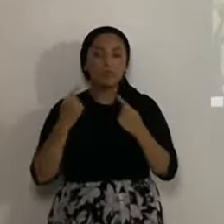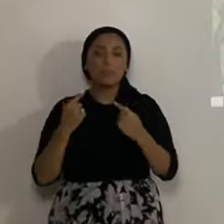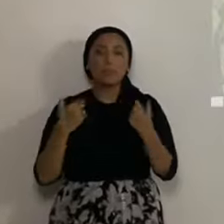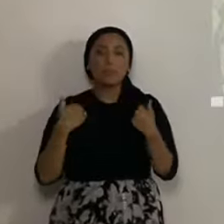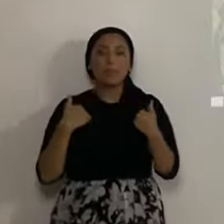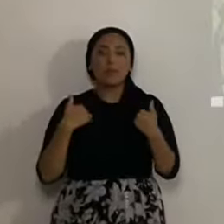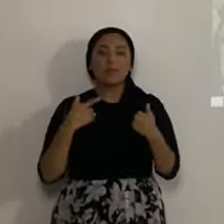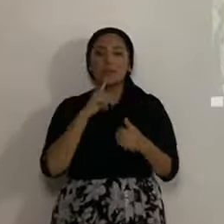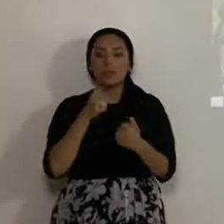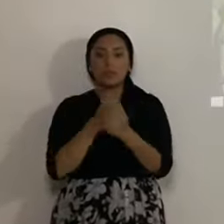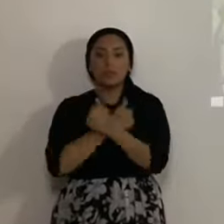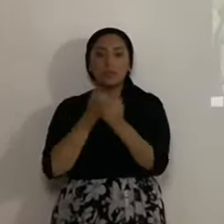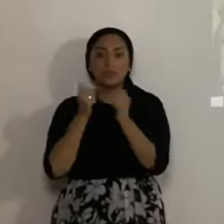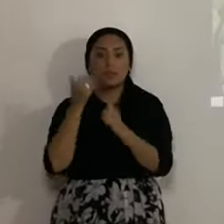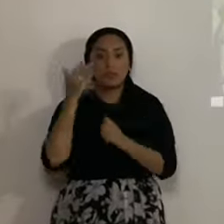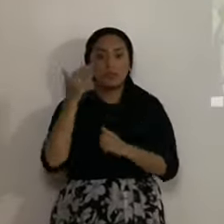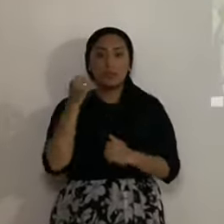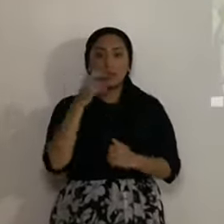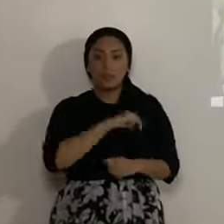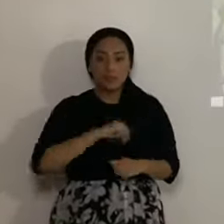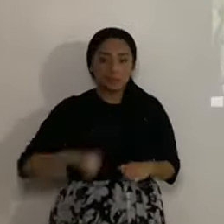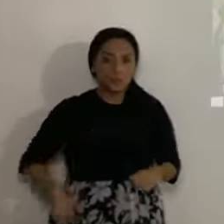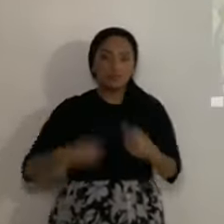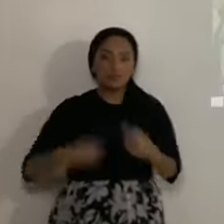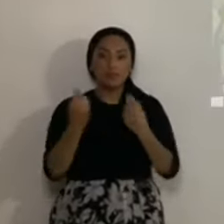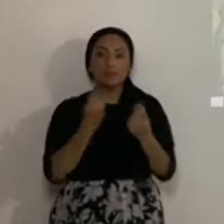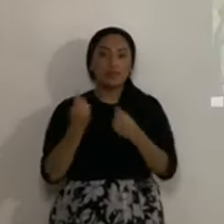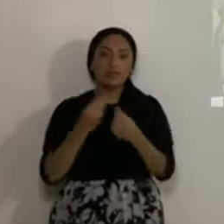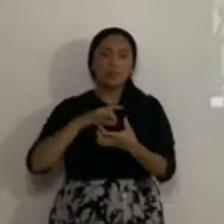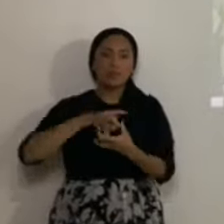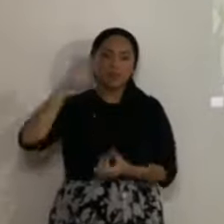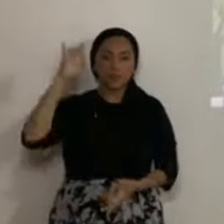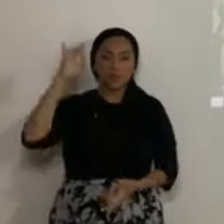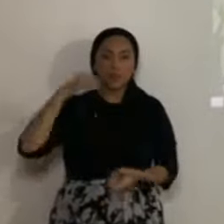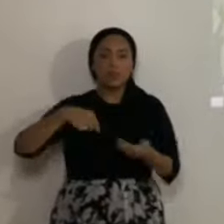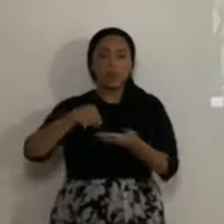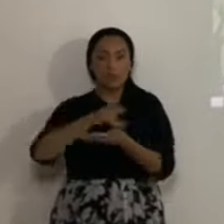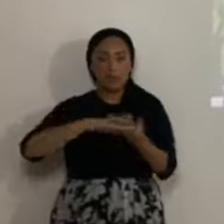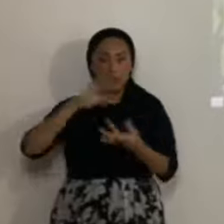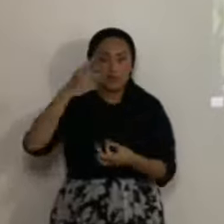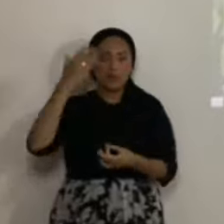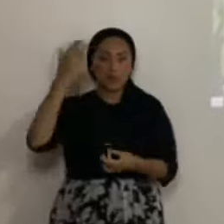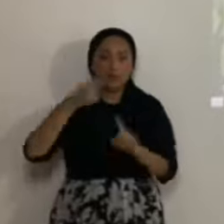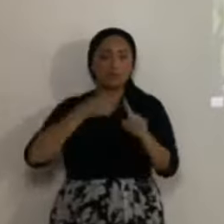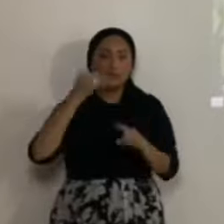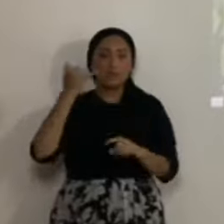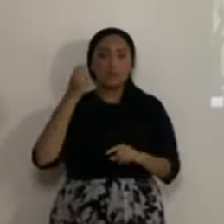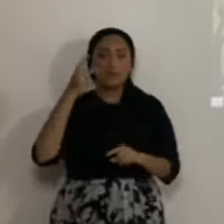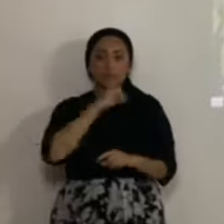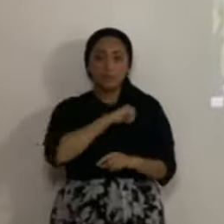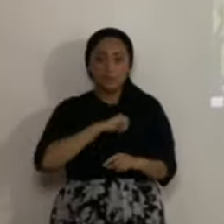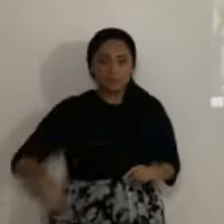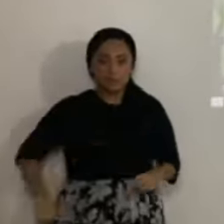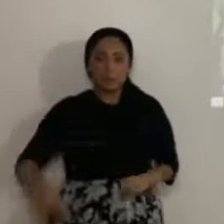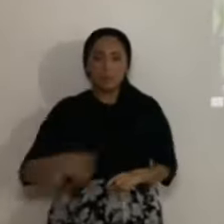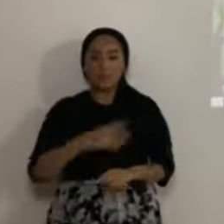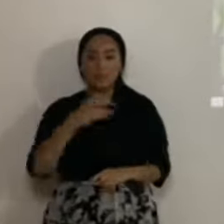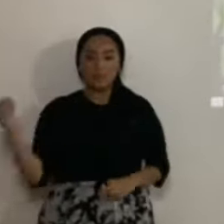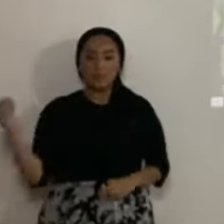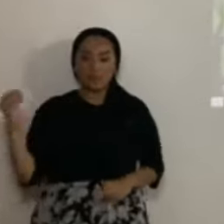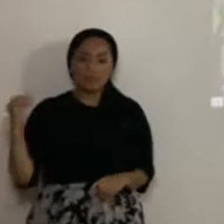un amor verdadero en Yeshua Mashiach porque está operando el espíritu, el Raha Kodes de Yeshua Mashiach y entonces